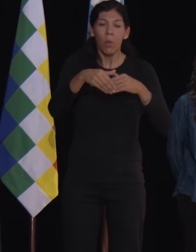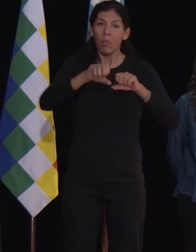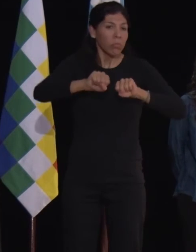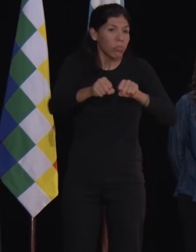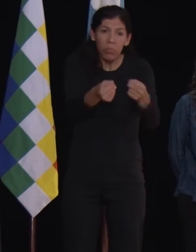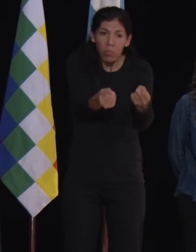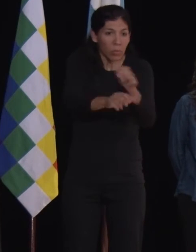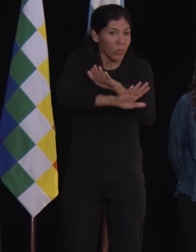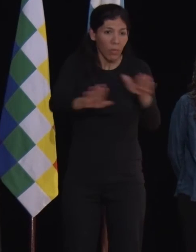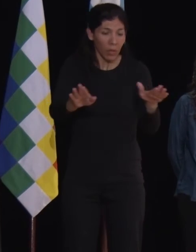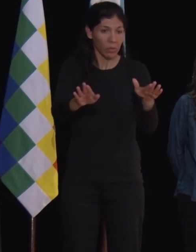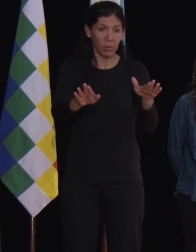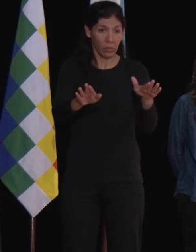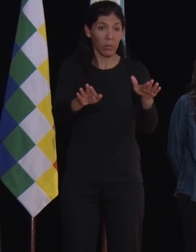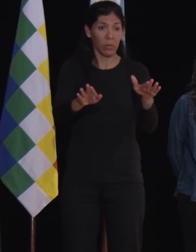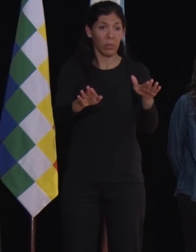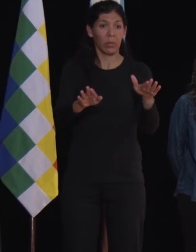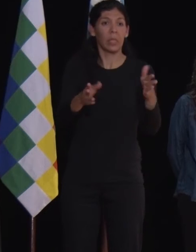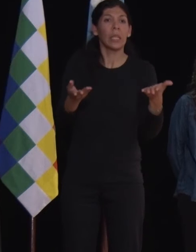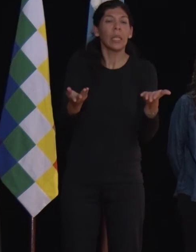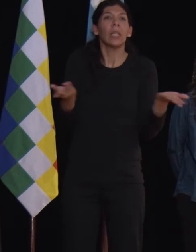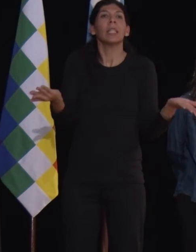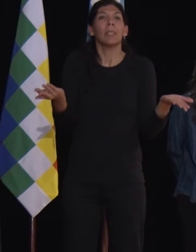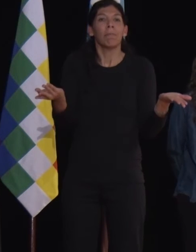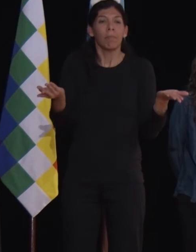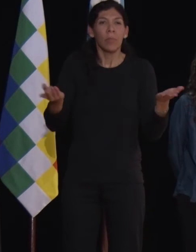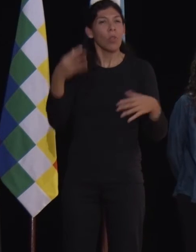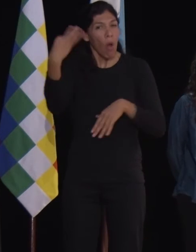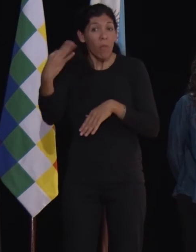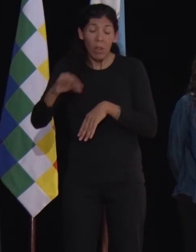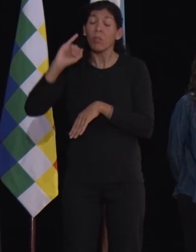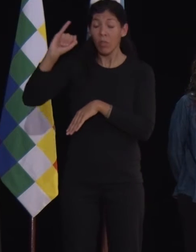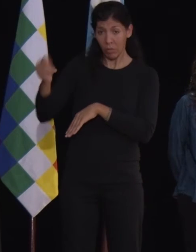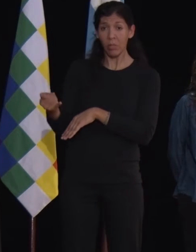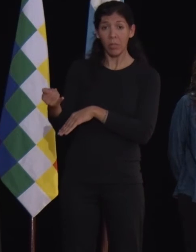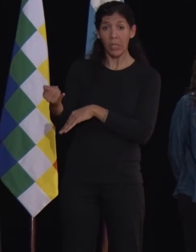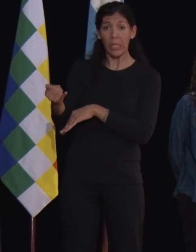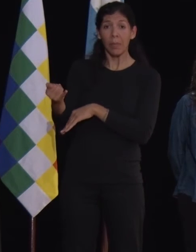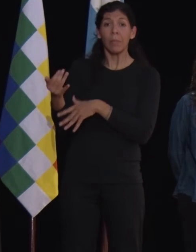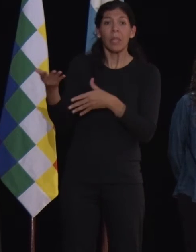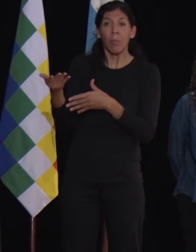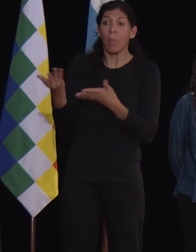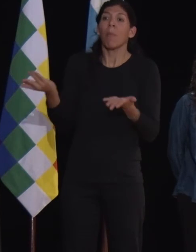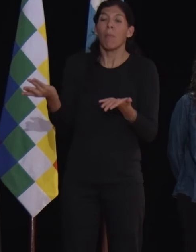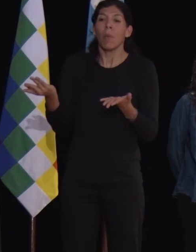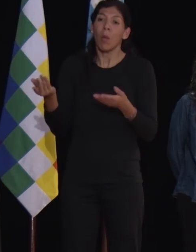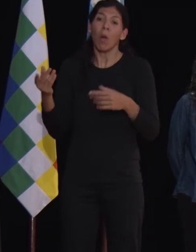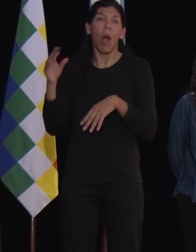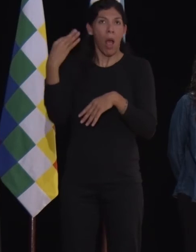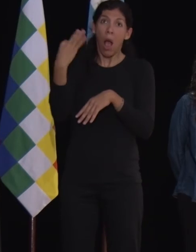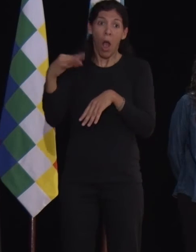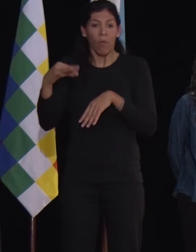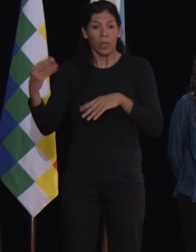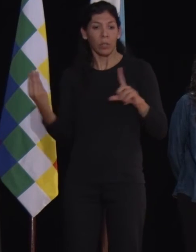entonces ahí vemos la otra cara de la obligación no sea la obligación ellos cuando sintieron el apremio la cumplieron